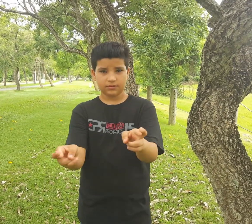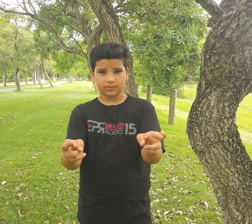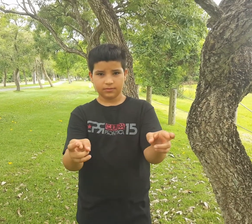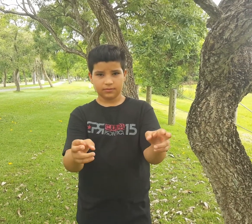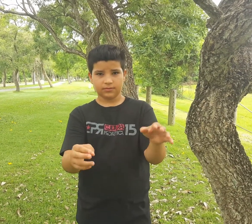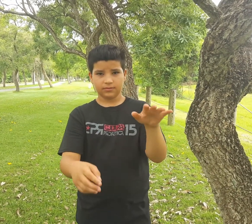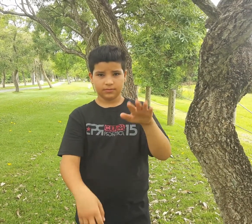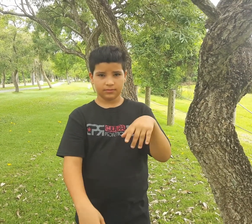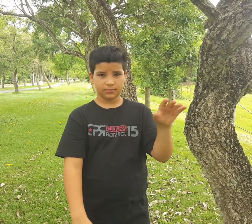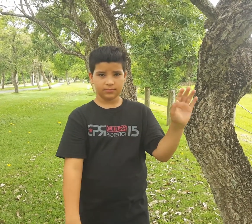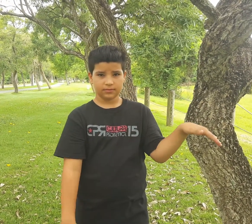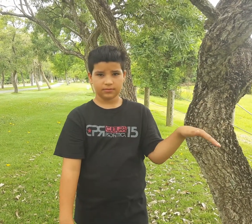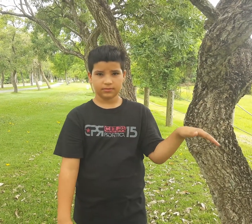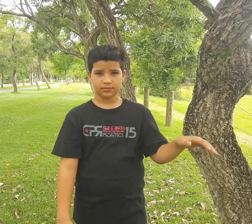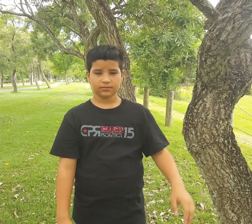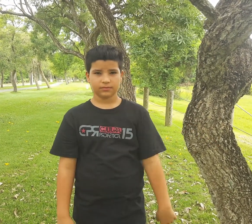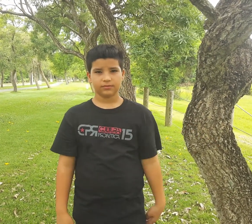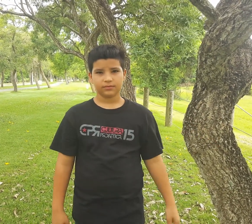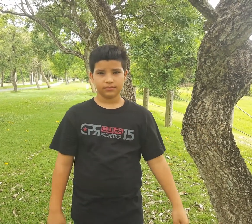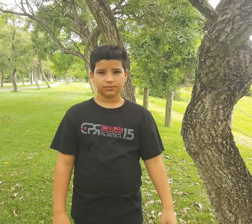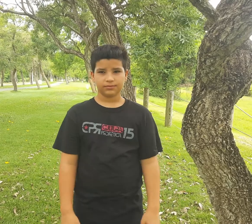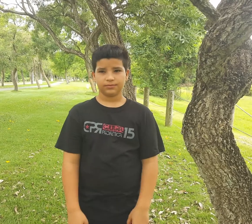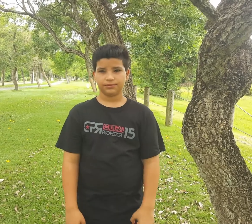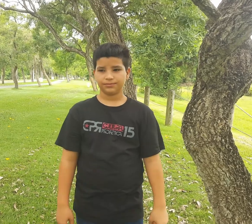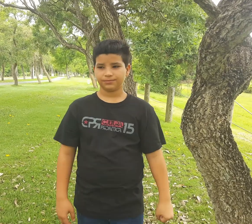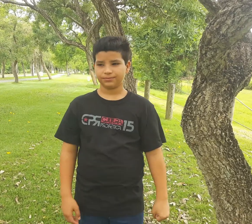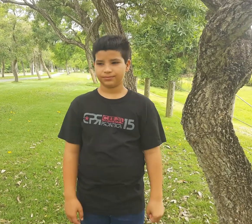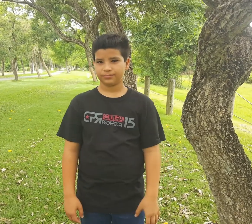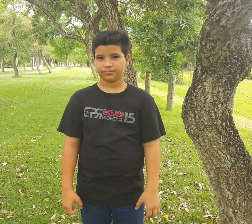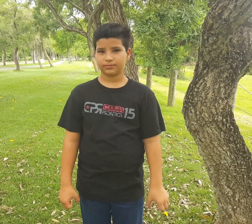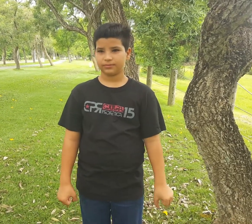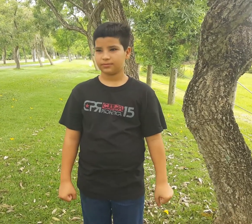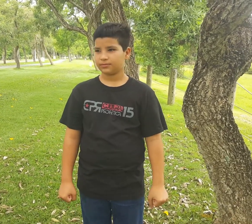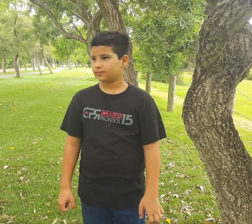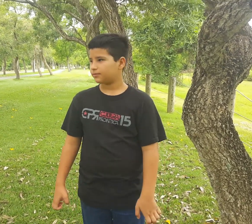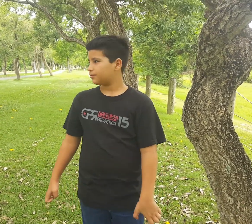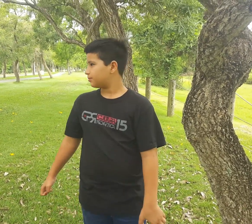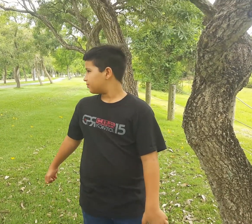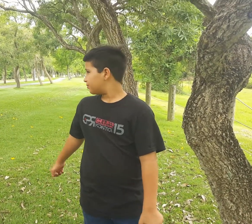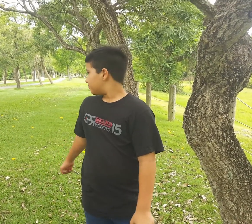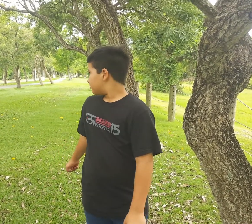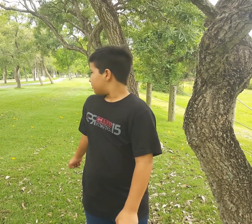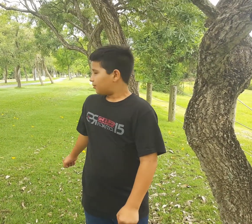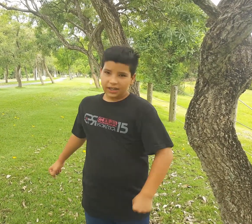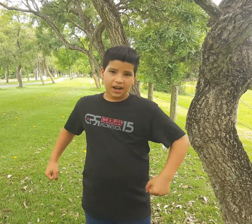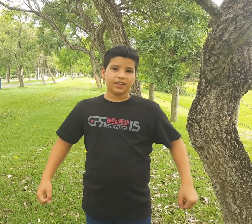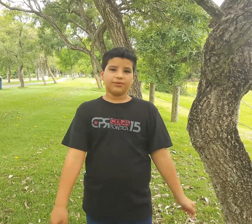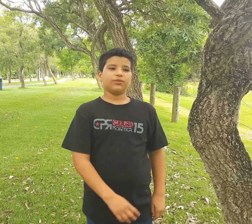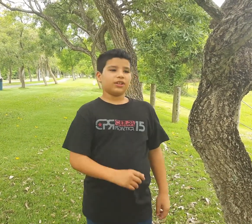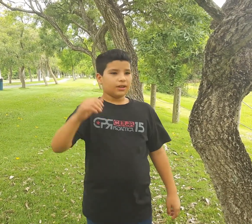Río Bayamón. Ok, dile algo a los niños. Vengan a disfrutar del